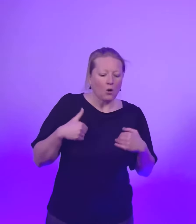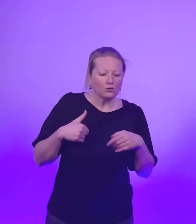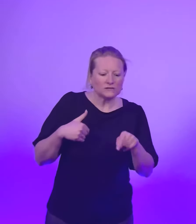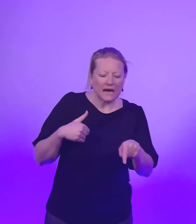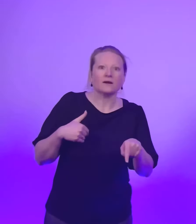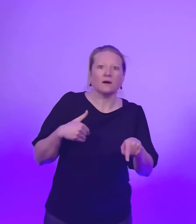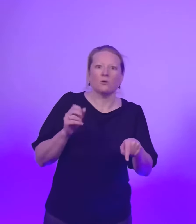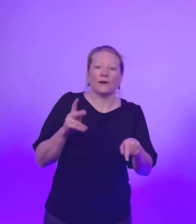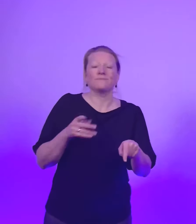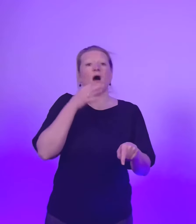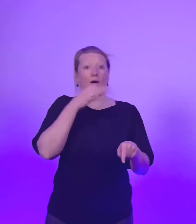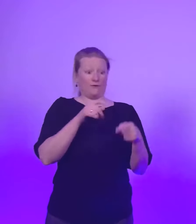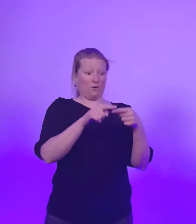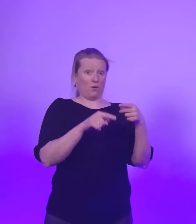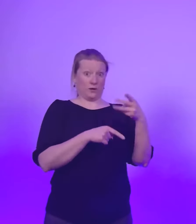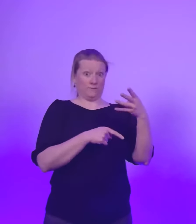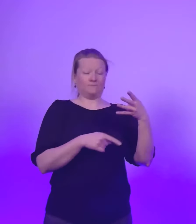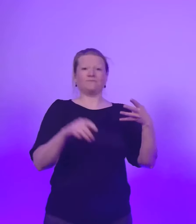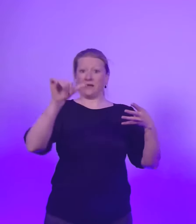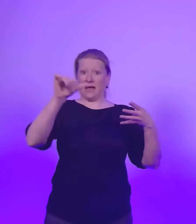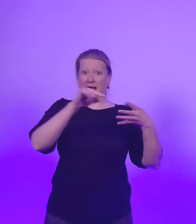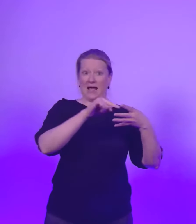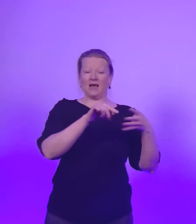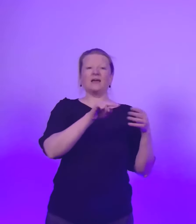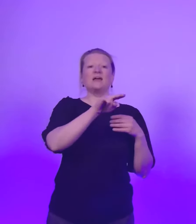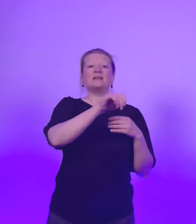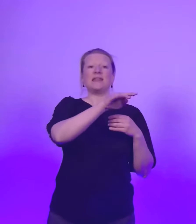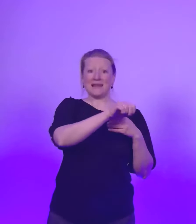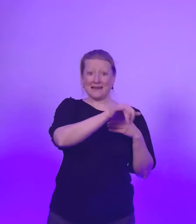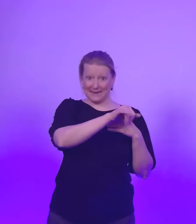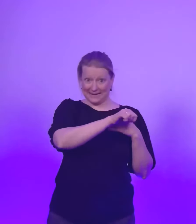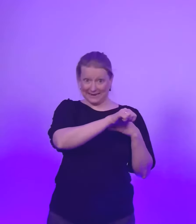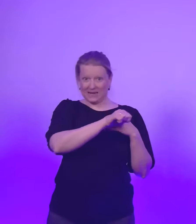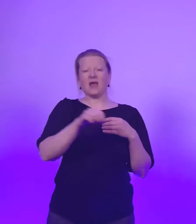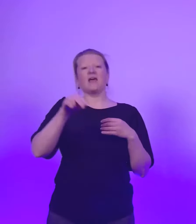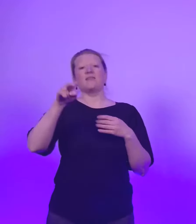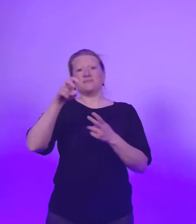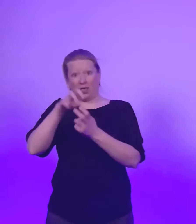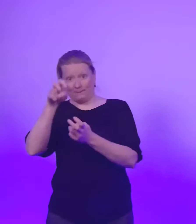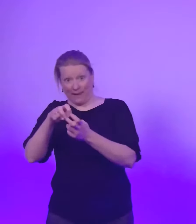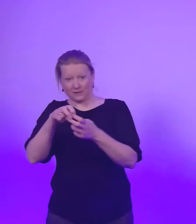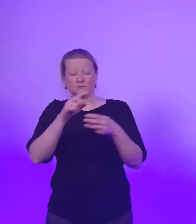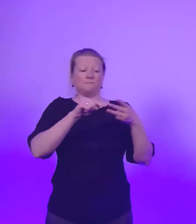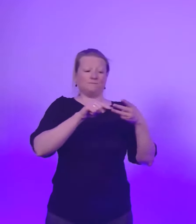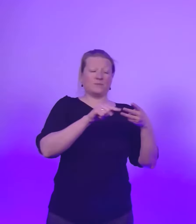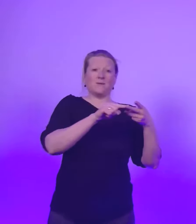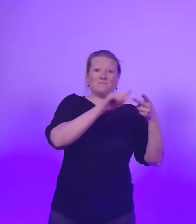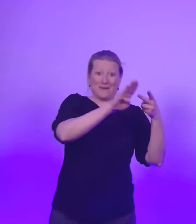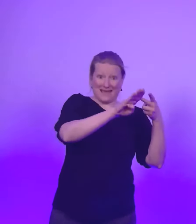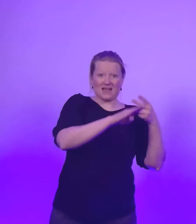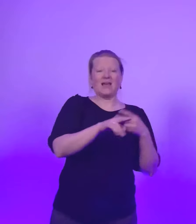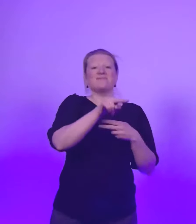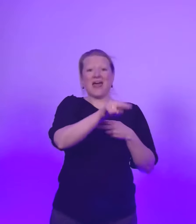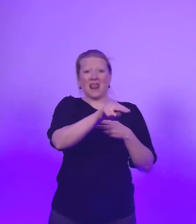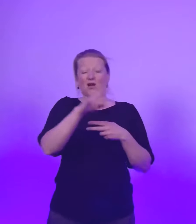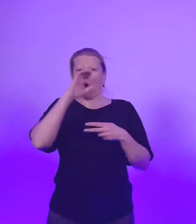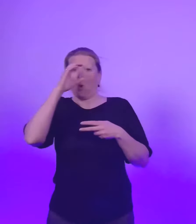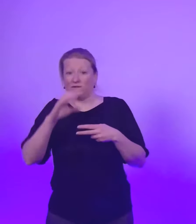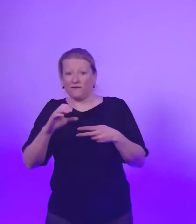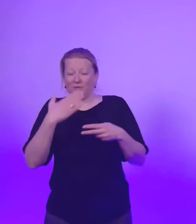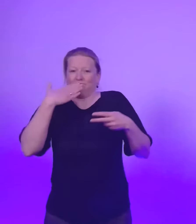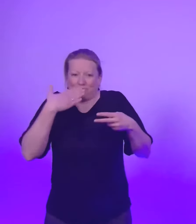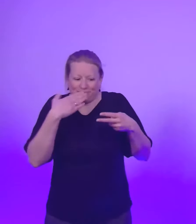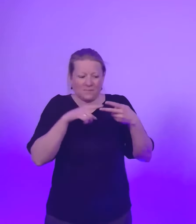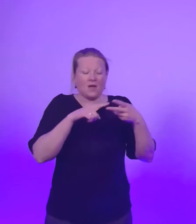als volgt. A. Nelly Nijlpaard. B. Nelleke Olifant.